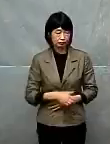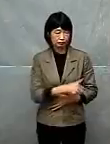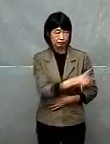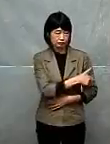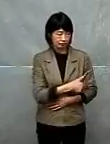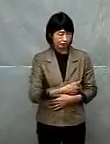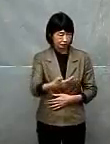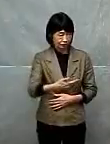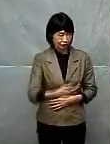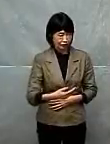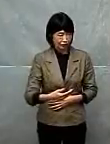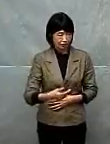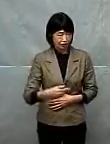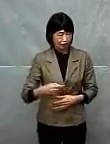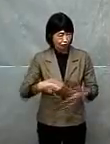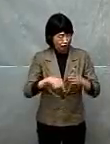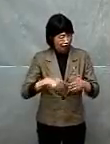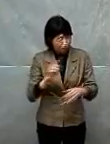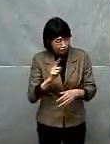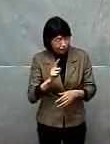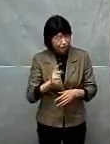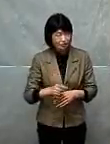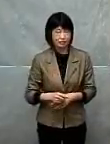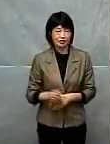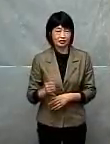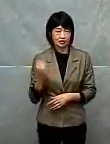ということはどういうことですか。 いやいや、